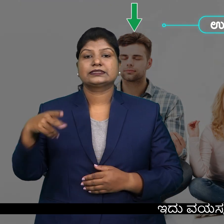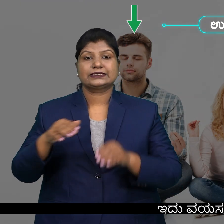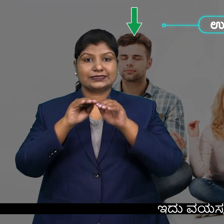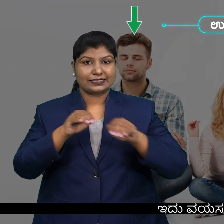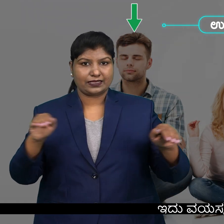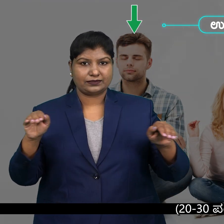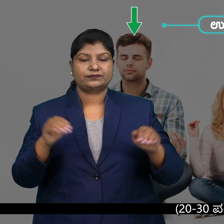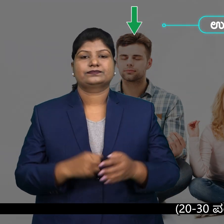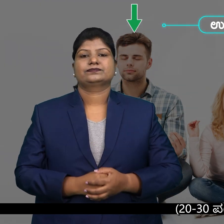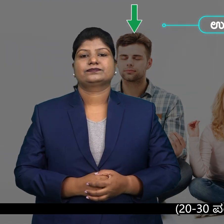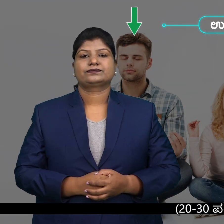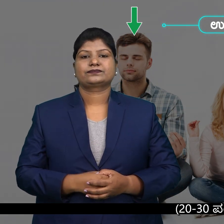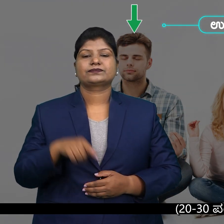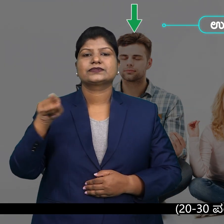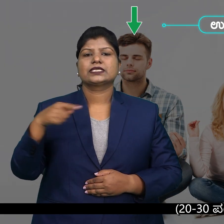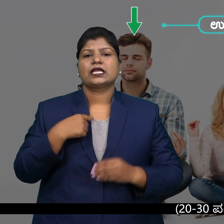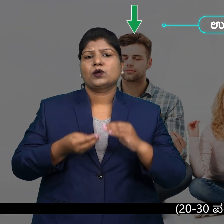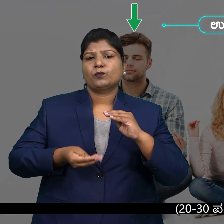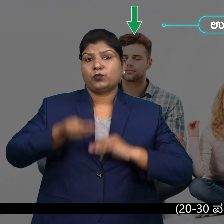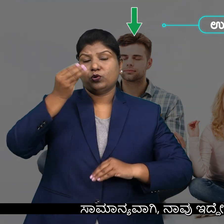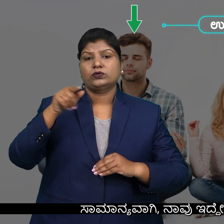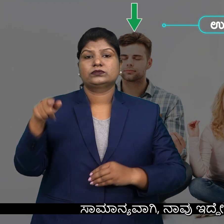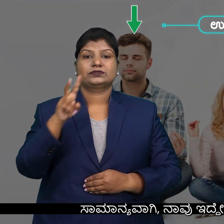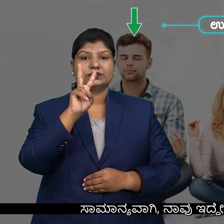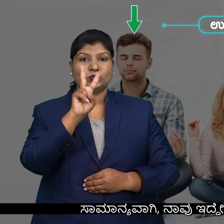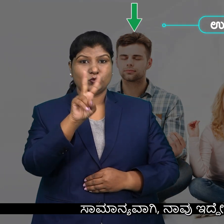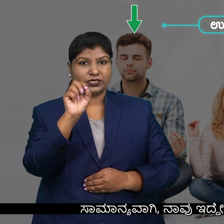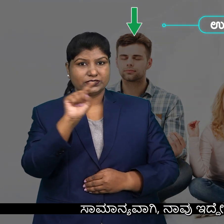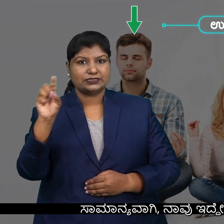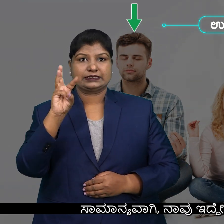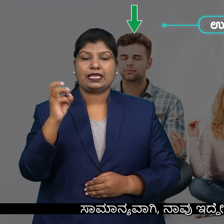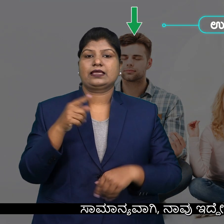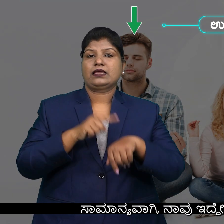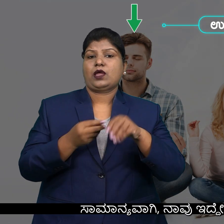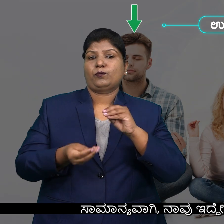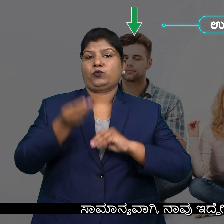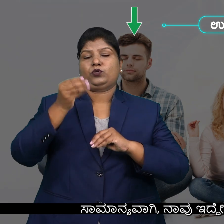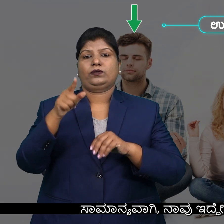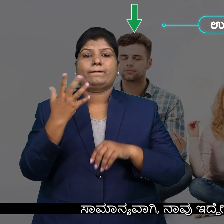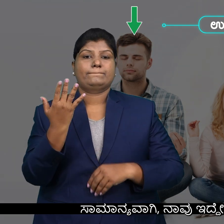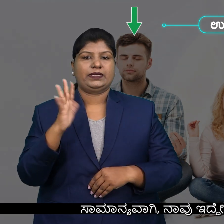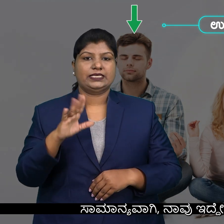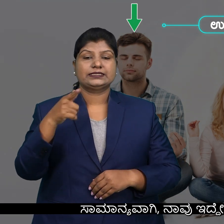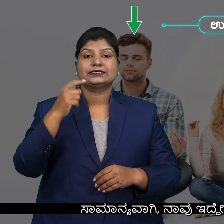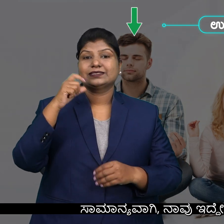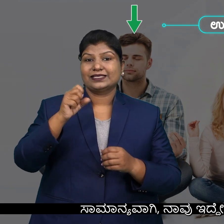ಹೆಚ್ಚಾಗಿದೆ. 20ರಿಂದ 30 ಪಟ್ಟು ನಿಮಿಷ ಸಾಮಾನ್ಯವಾಗಿ ನಾವು ಇದ್ದೇವೆ ಎಂದು ನಮಗೆ